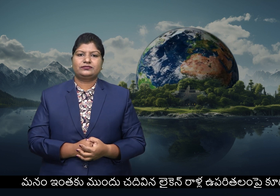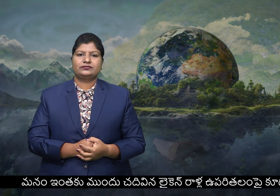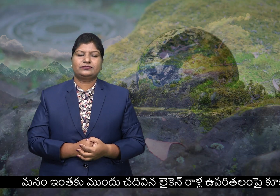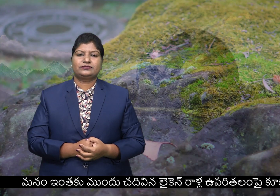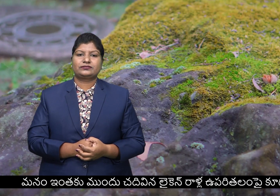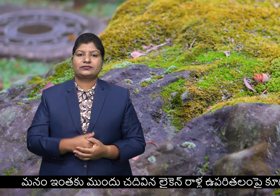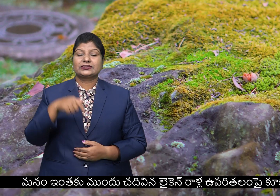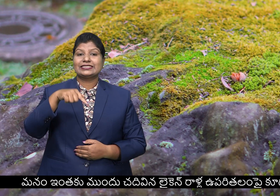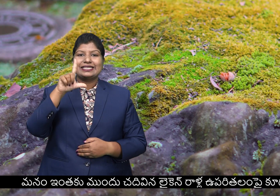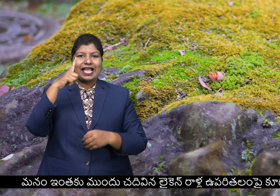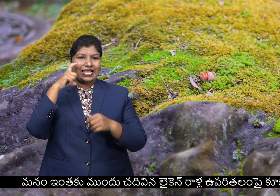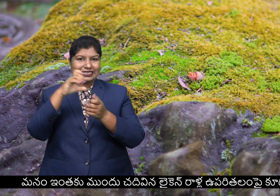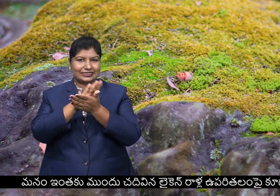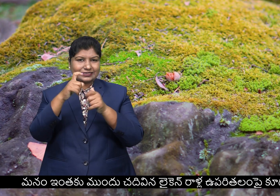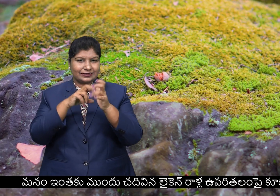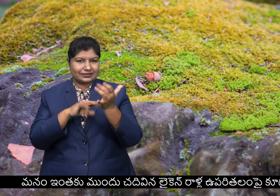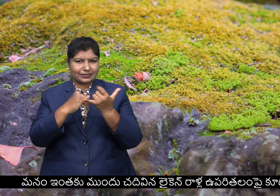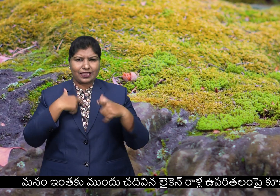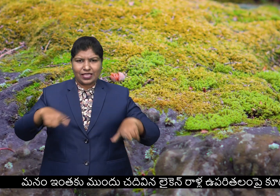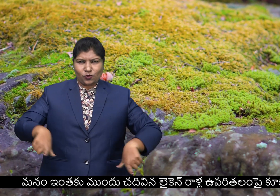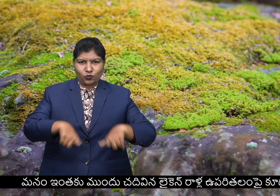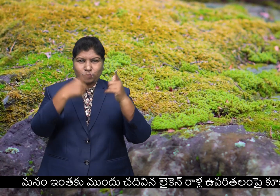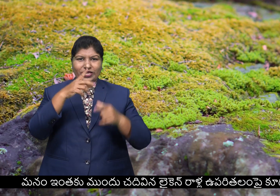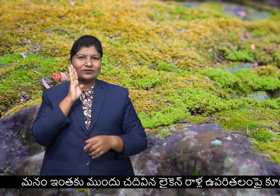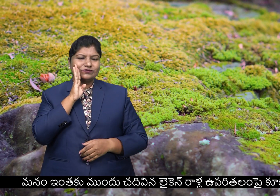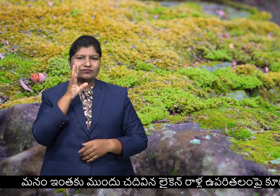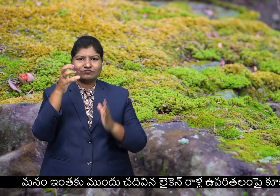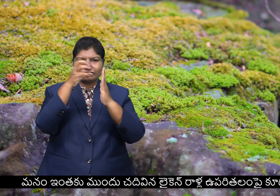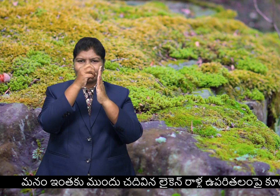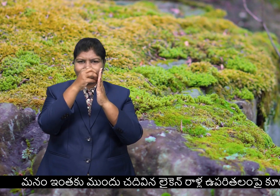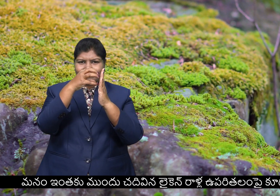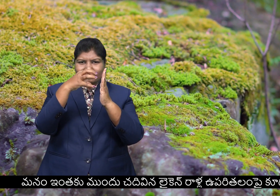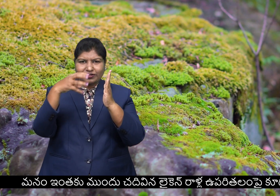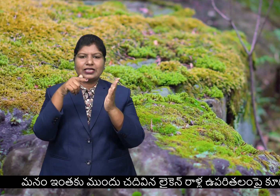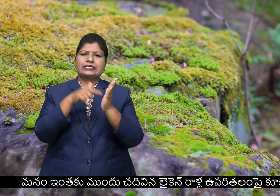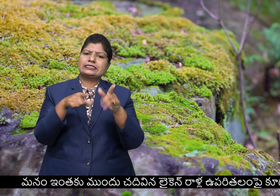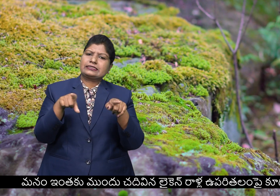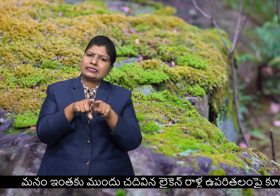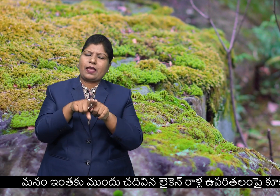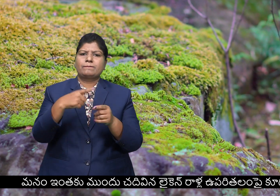మనం ఇంతకు ముందు చదివిన లైకెన్ రాళ్ల ఉపరితలంపై కూడా పెరుగుతుంది.